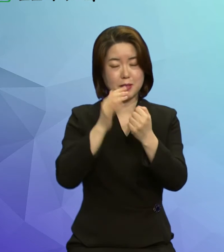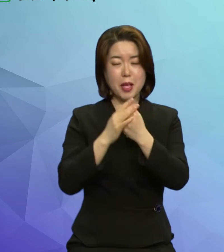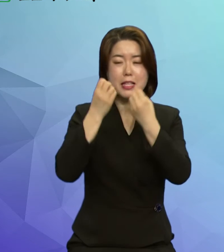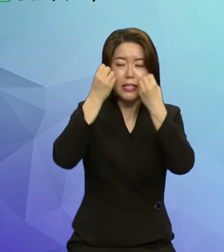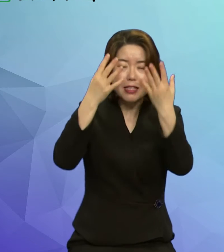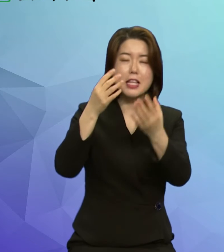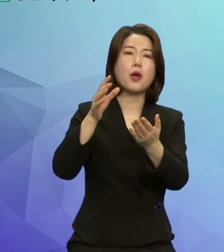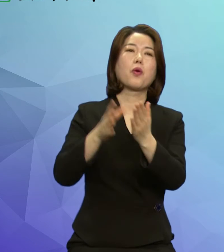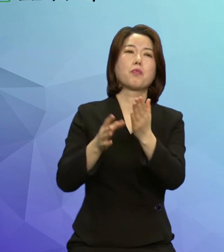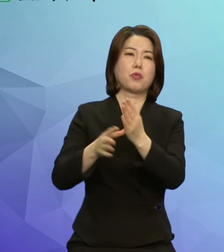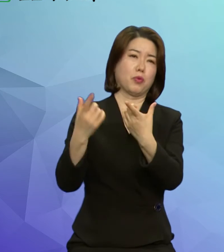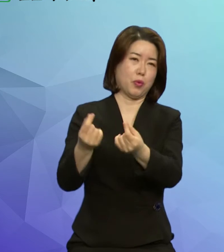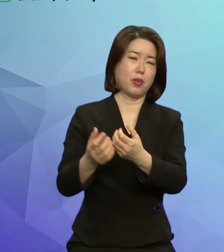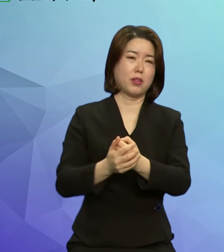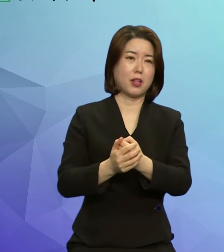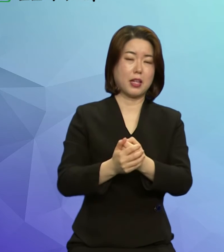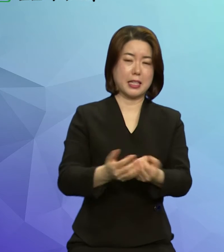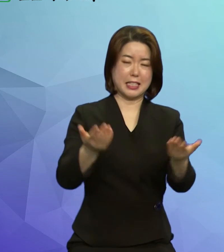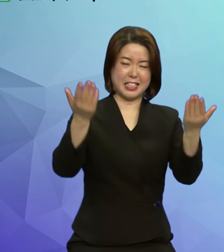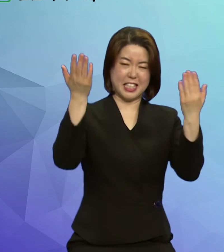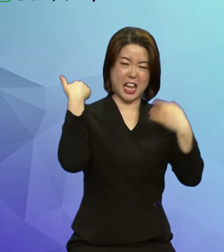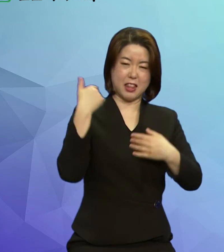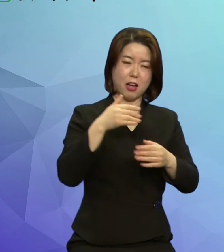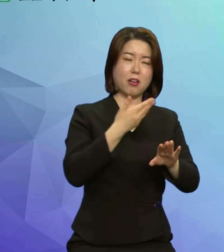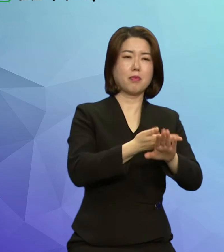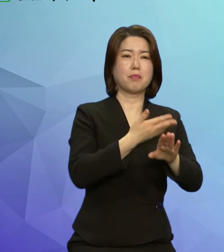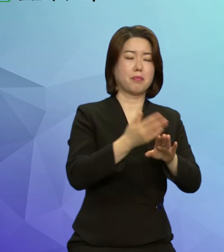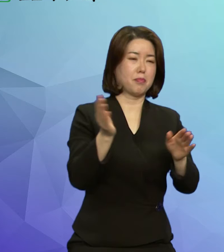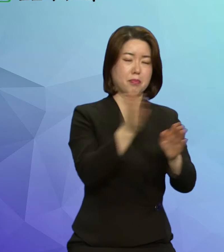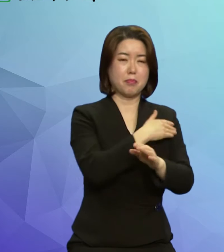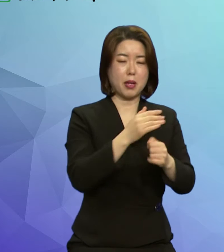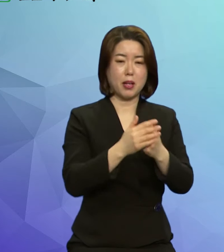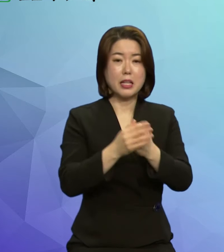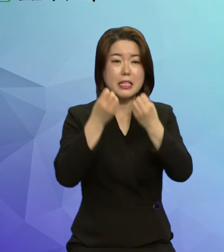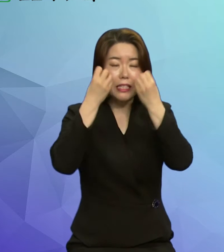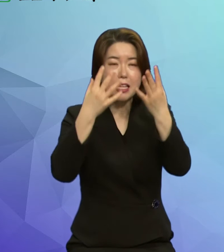피조물이라. 옛것은 지나갔으니 보라 새 것이 되었습니다.